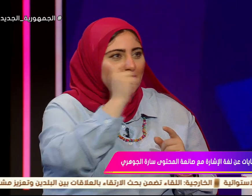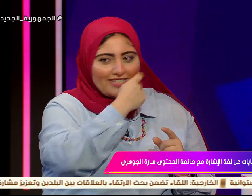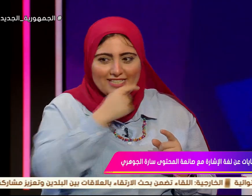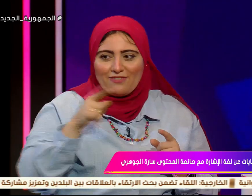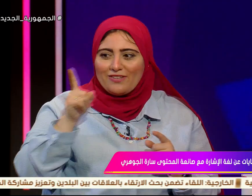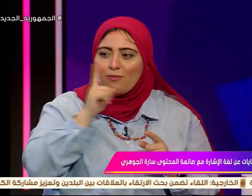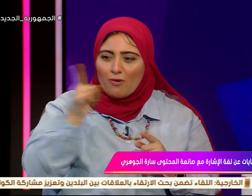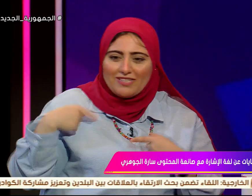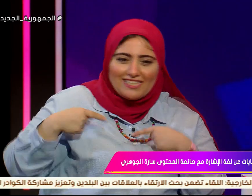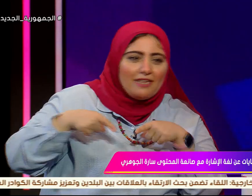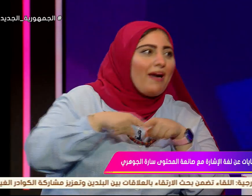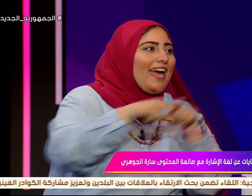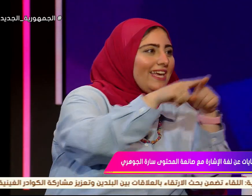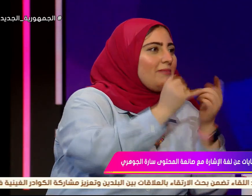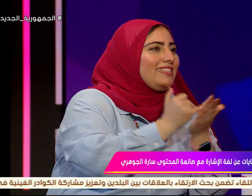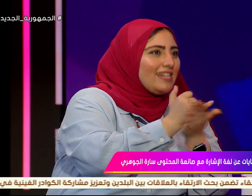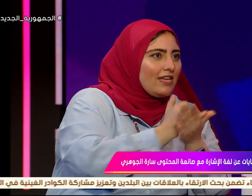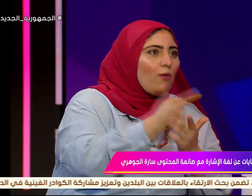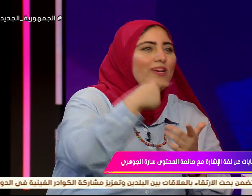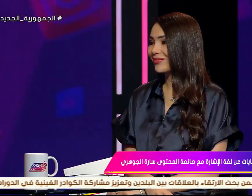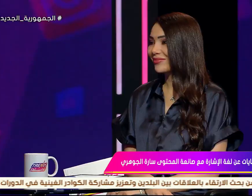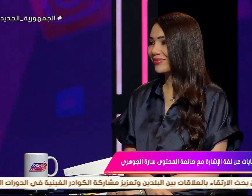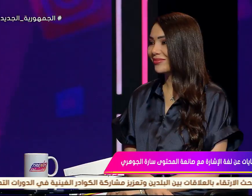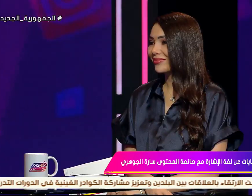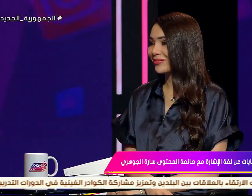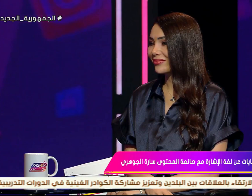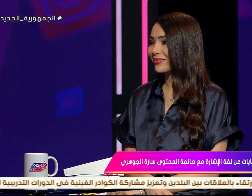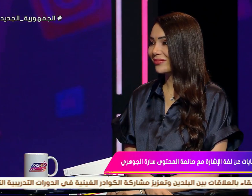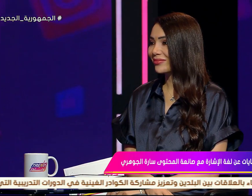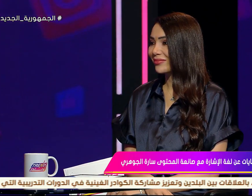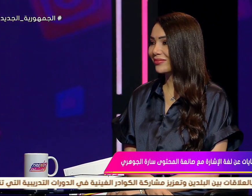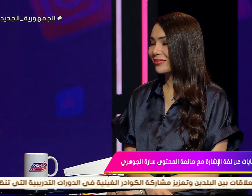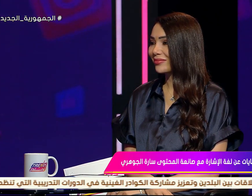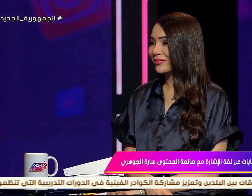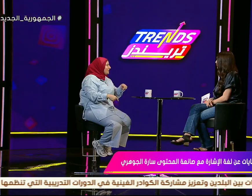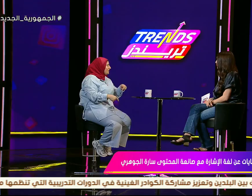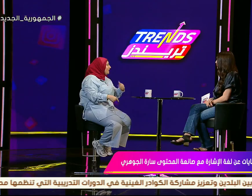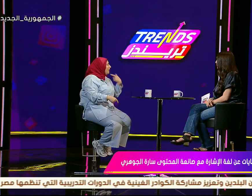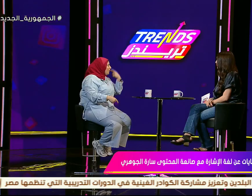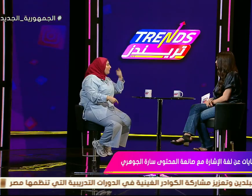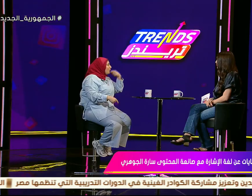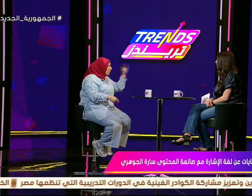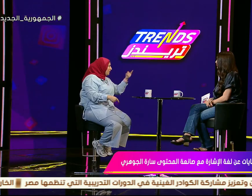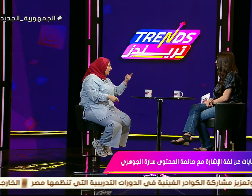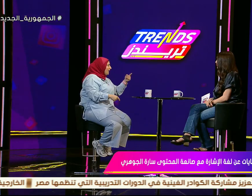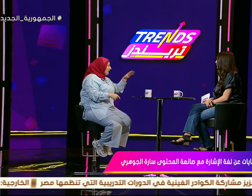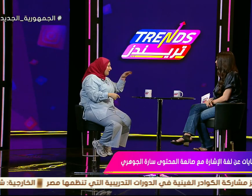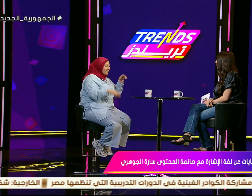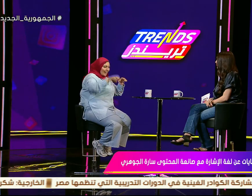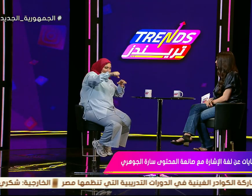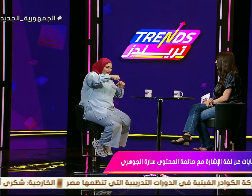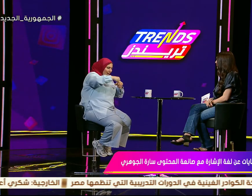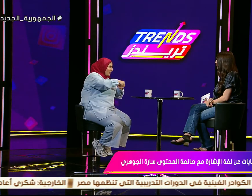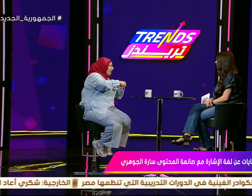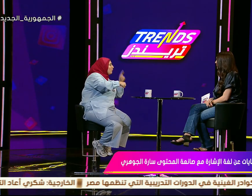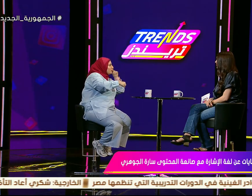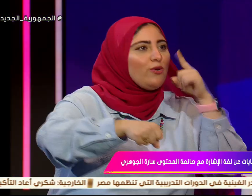بتكسف ان ماما تيجي معايا المدرسه واقول لها ما تجيش هنا ثاني لا انا دلوقتي بقول لا تعالي معايا ودي